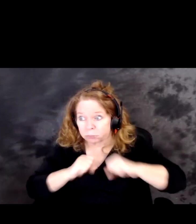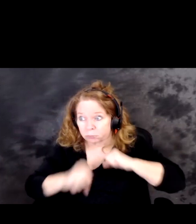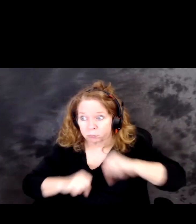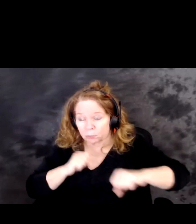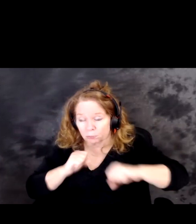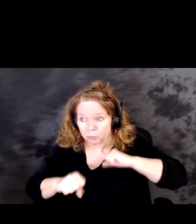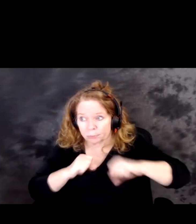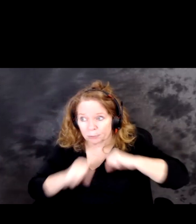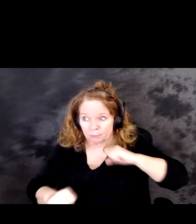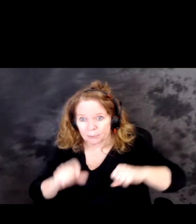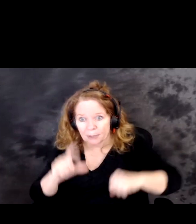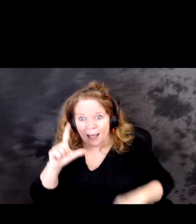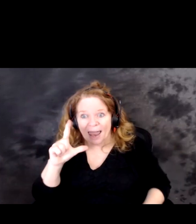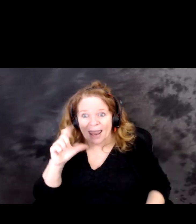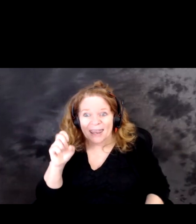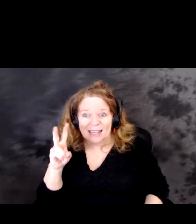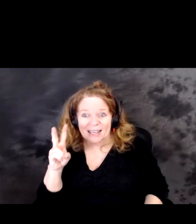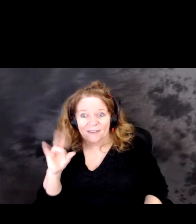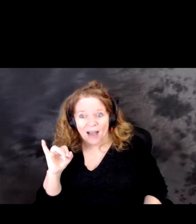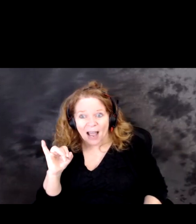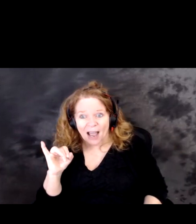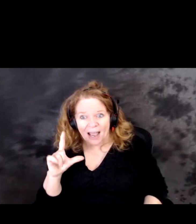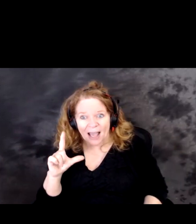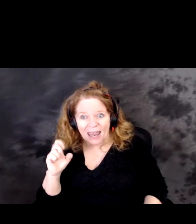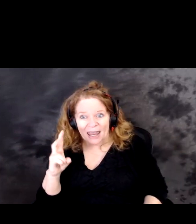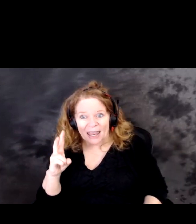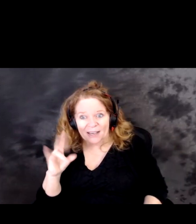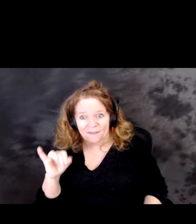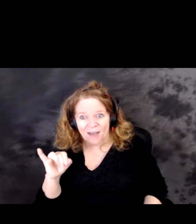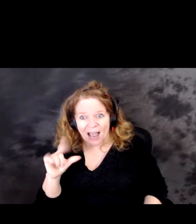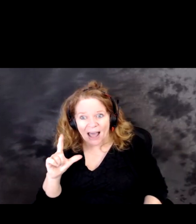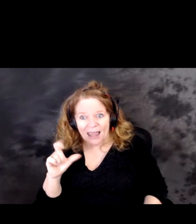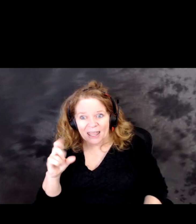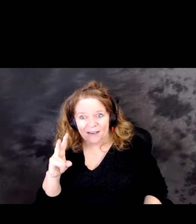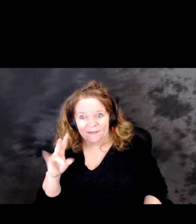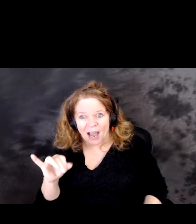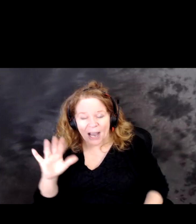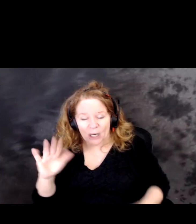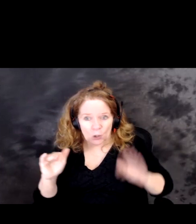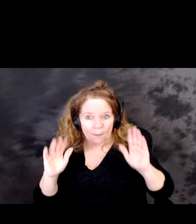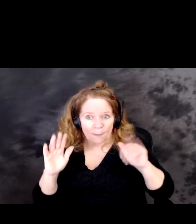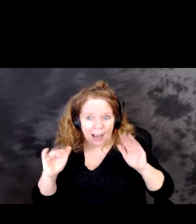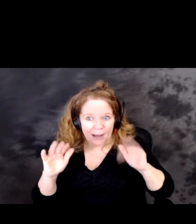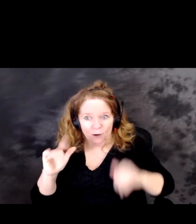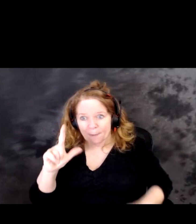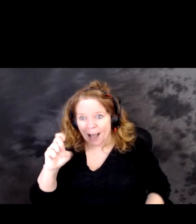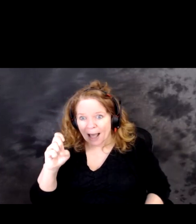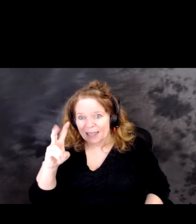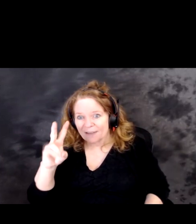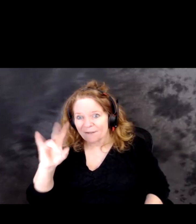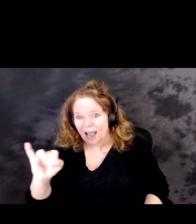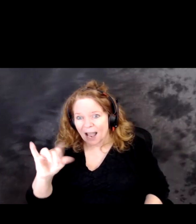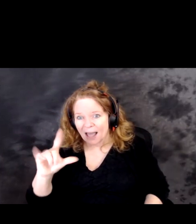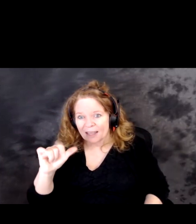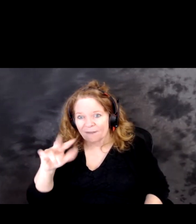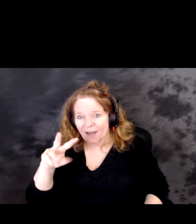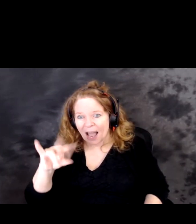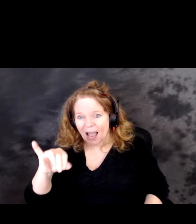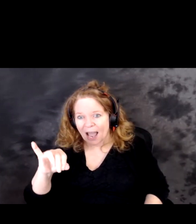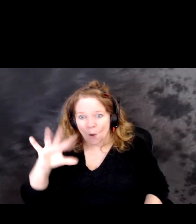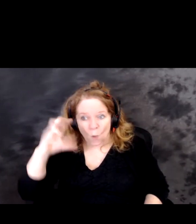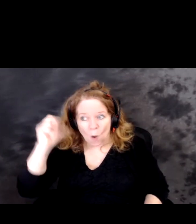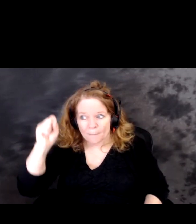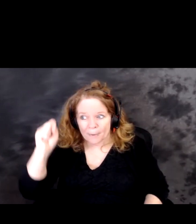whoopity-doo. Y luego seguimos con tan, tarán, tarán, tarán, con Levi. Levi, Levi, adiós,